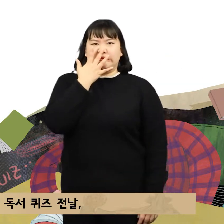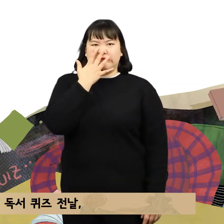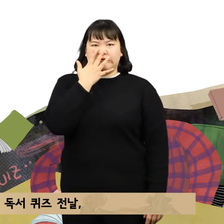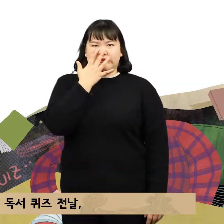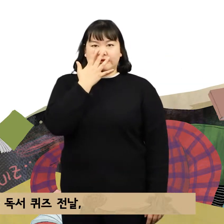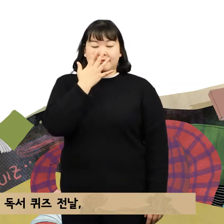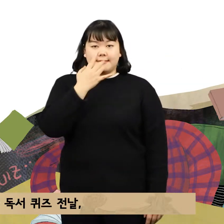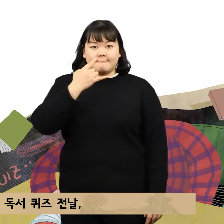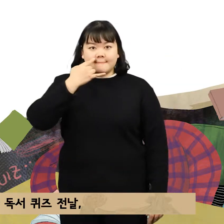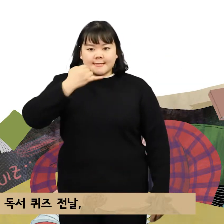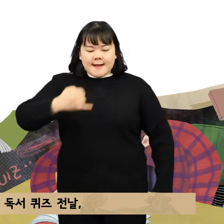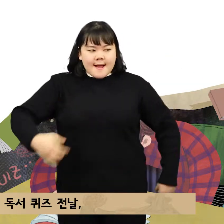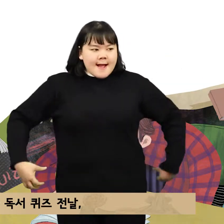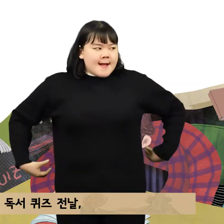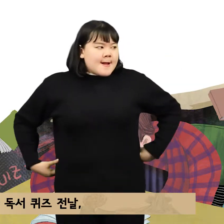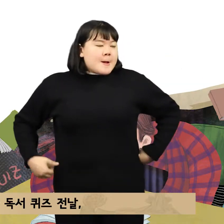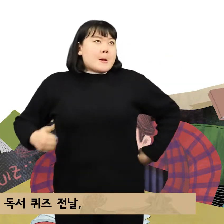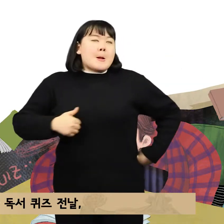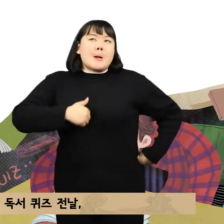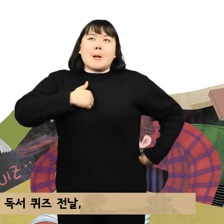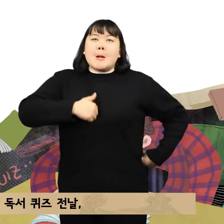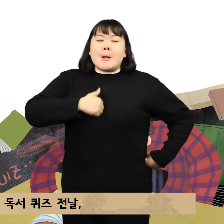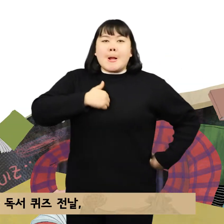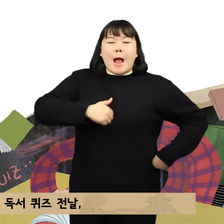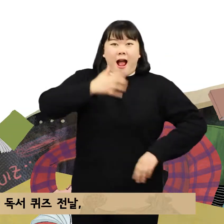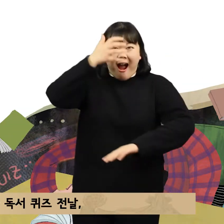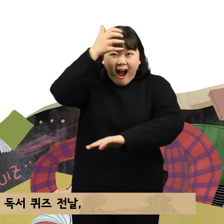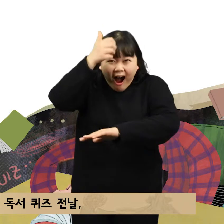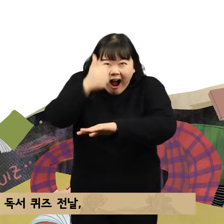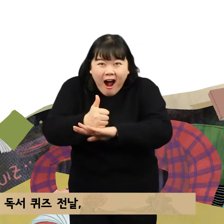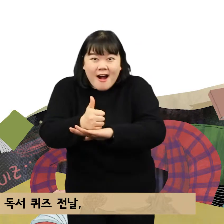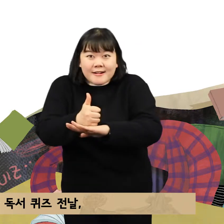보다 못한 엄마가 독서 퀴즈 전날